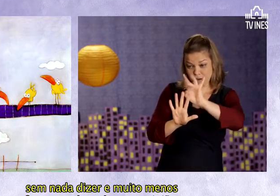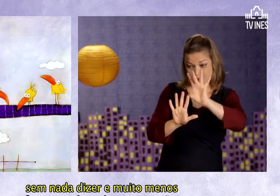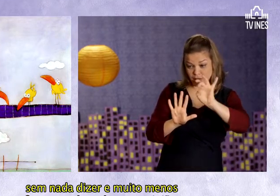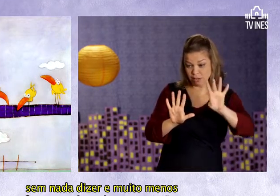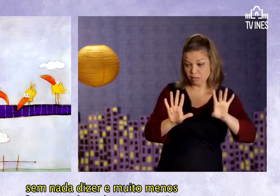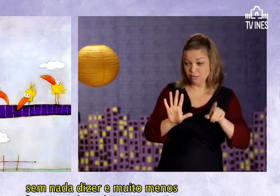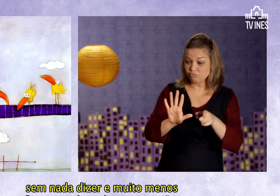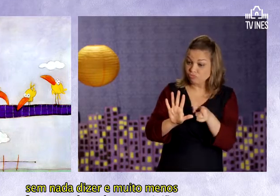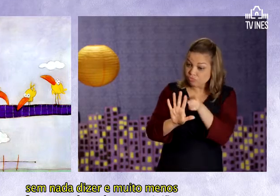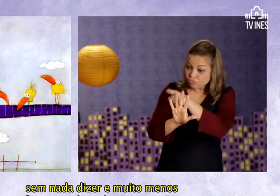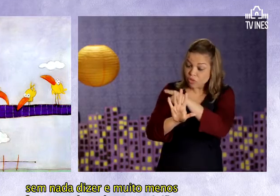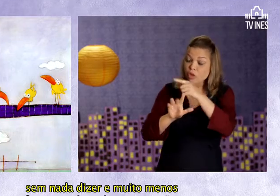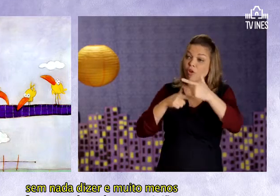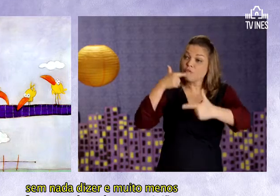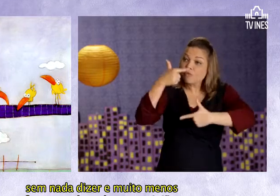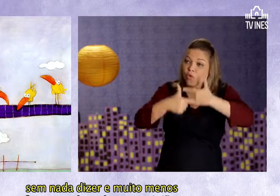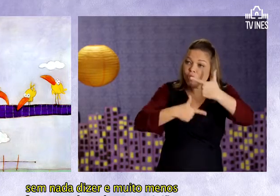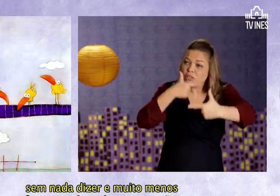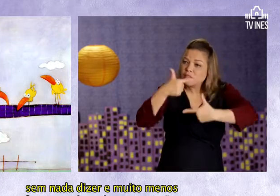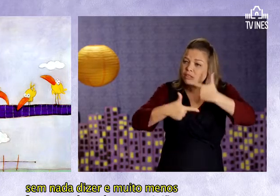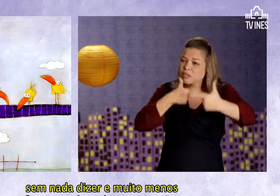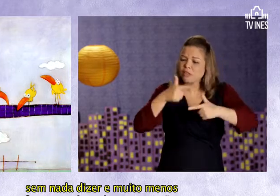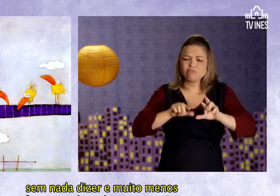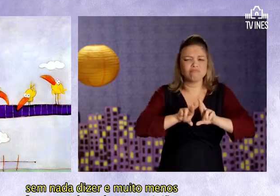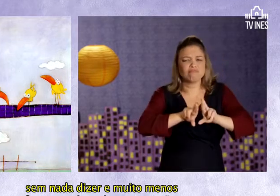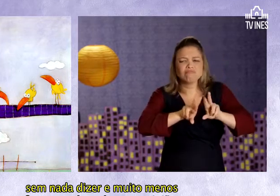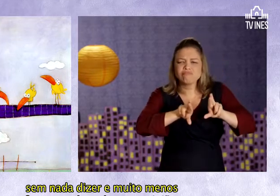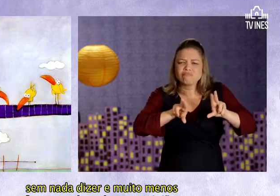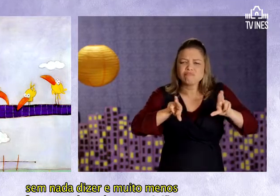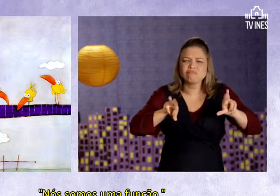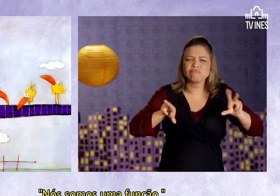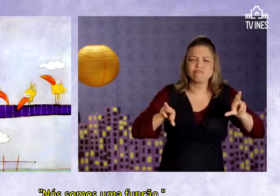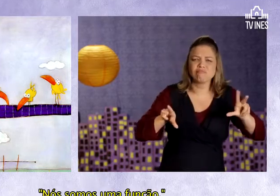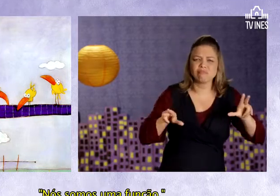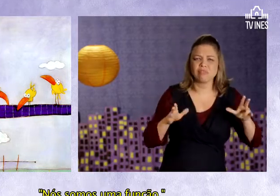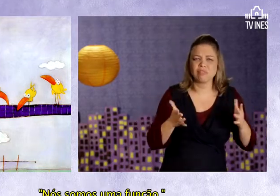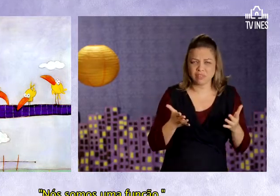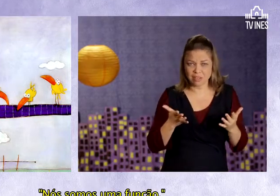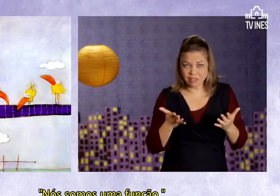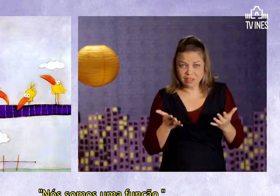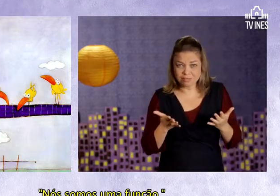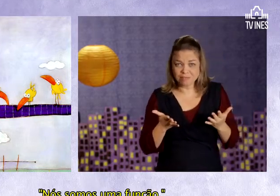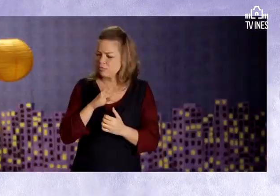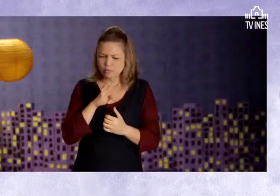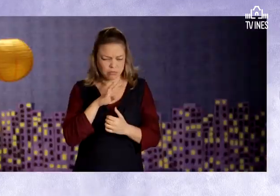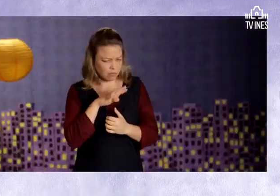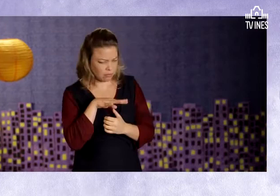e muito menos fazer, resolveu dar a sua opinião. Nós somos uma função.